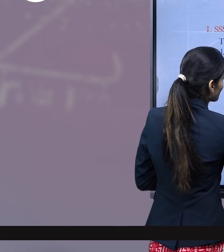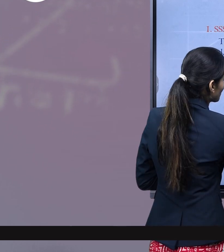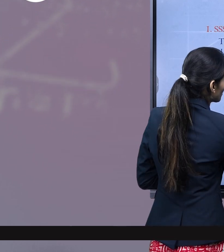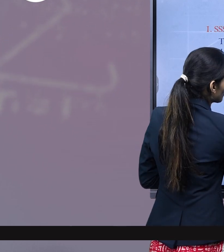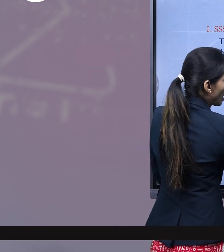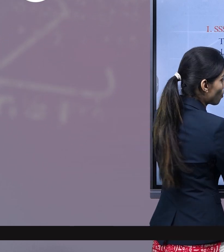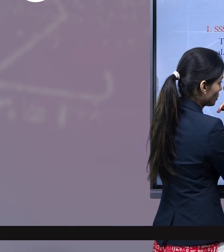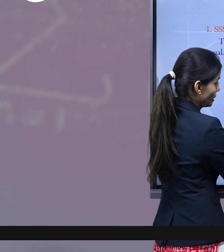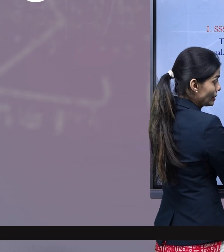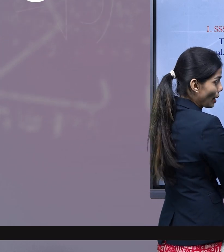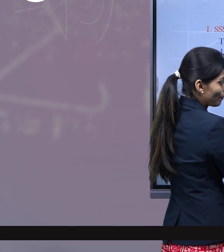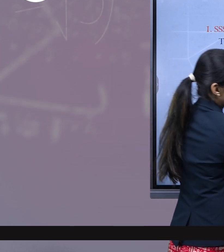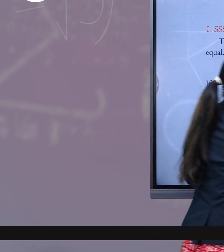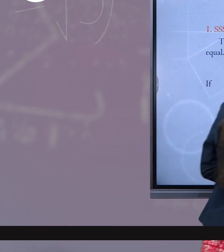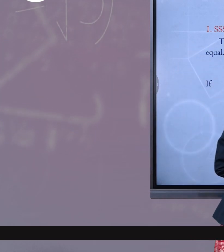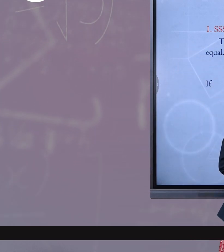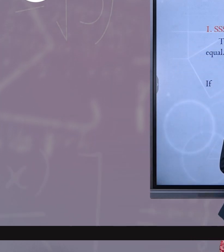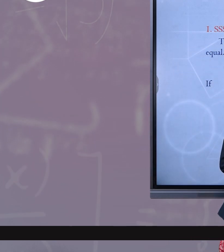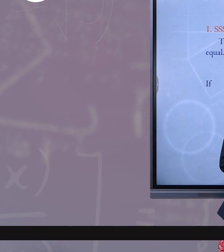बाजू BC = EF,